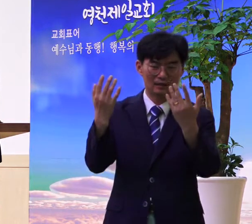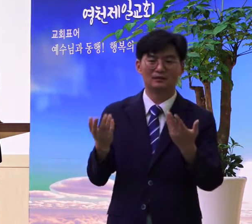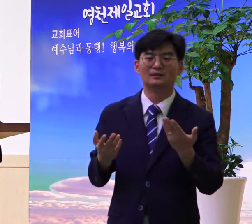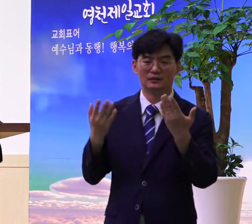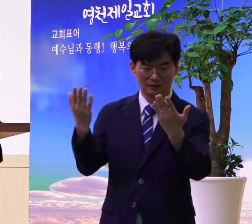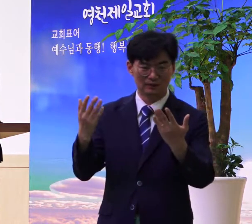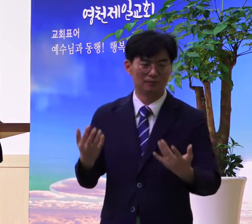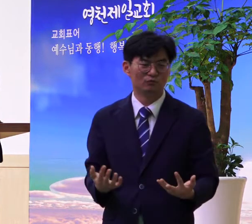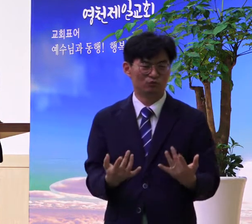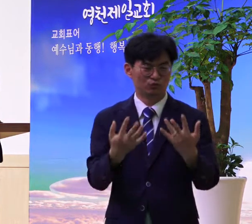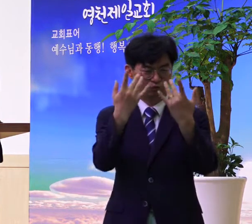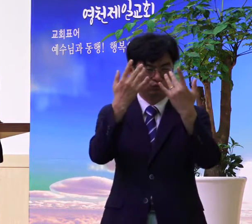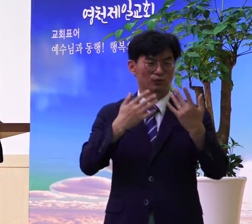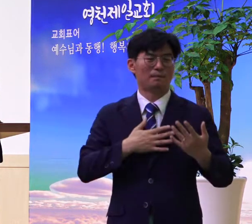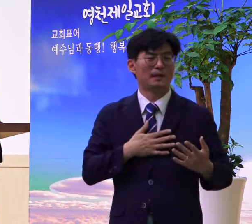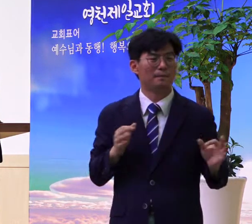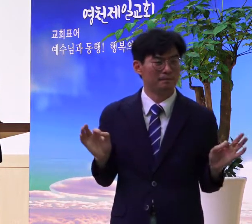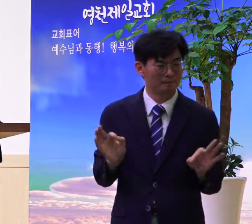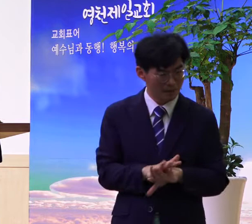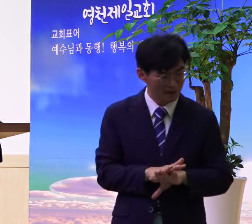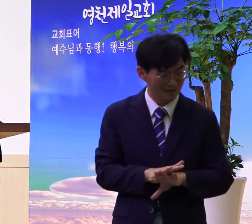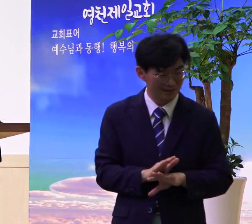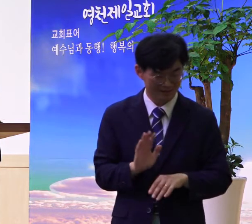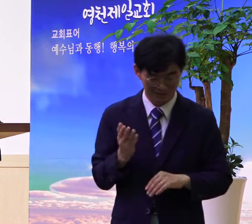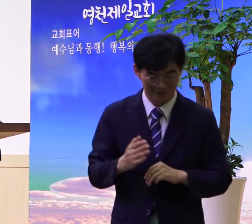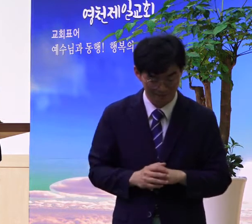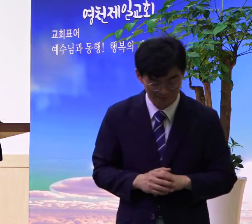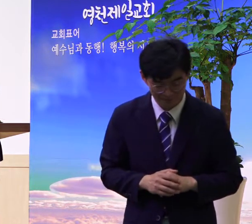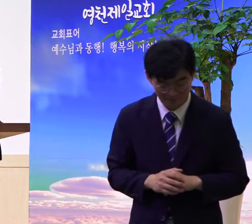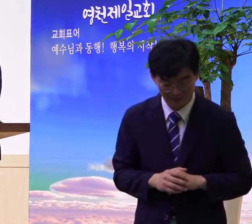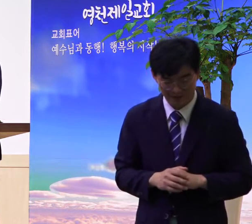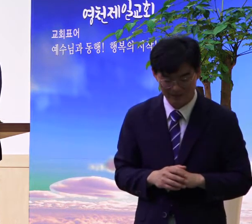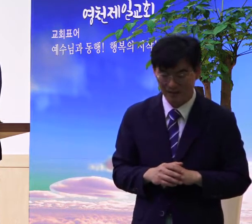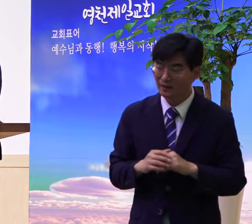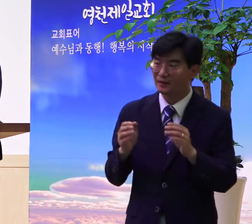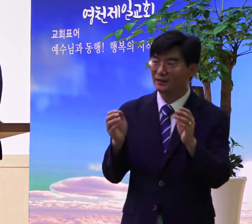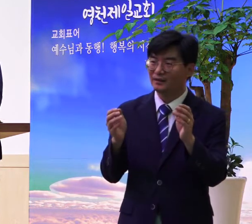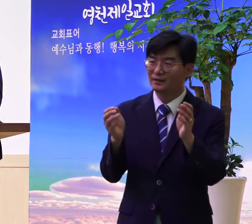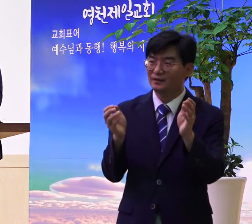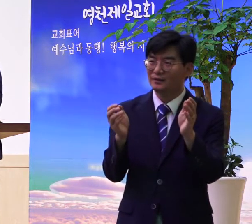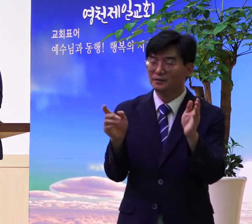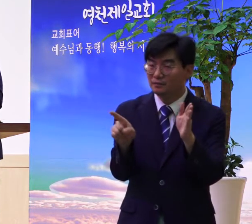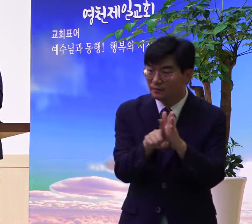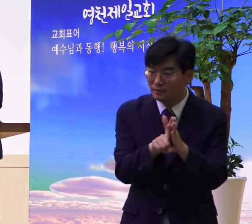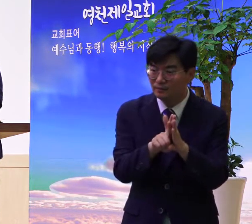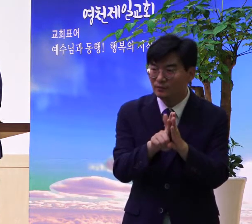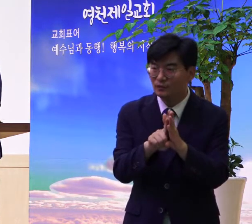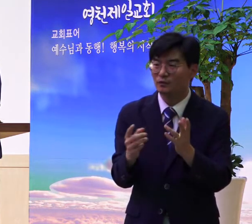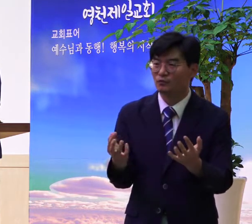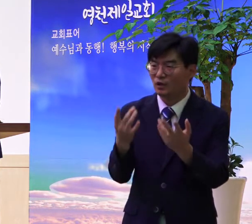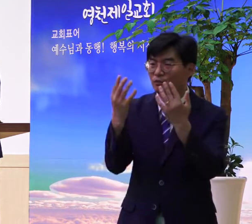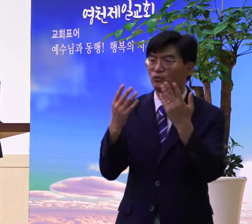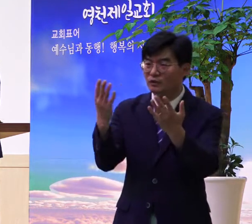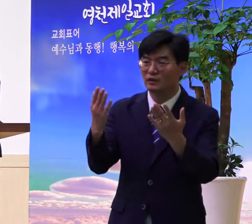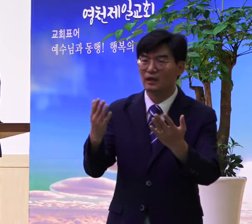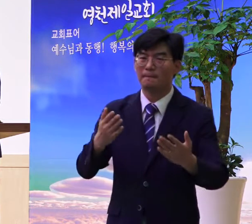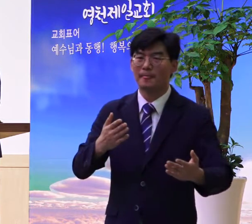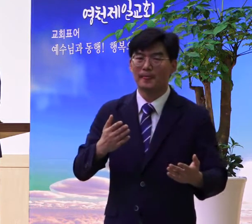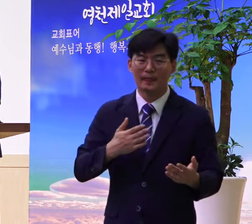보면 빌립보 교회 성도들의 믿음의 제물과 그 섬김 위에 자기